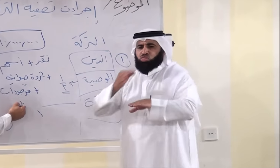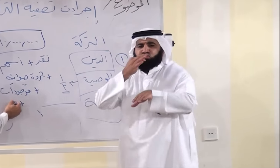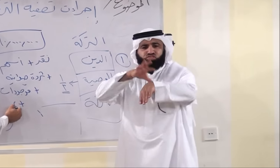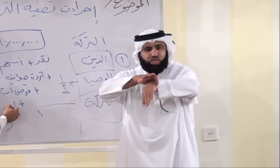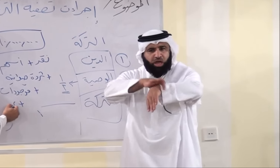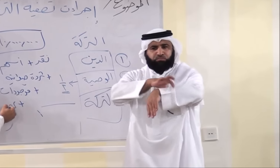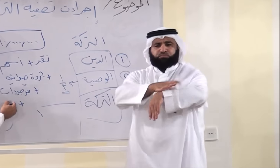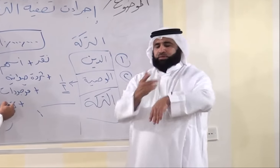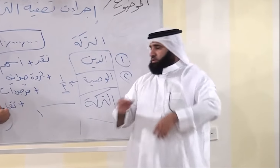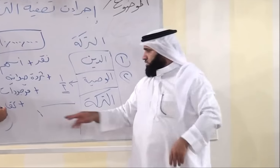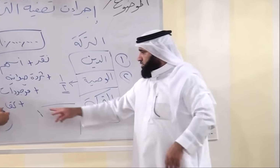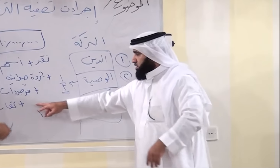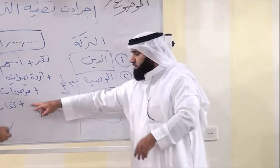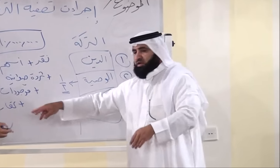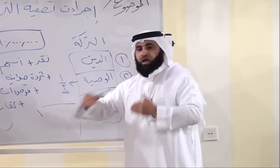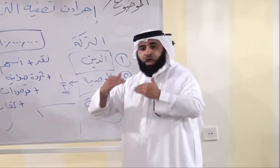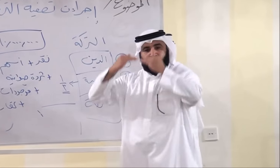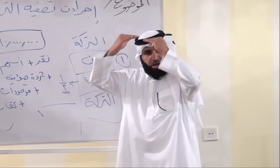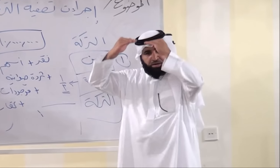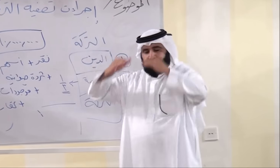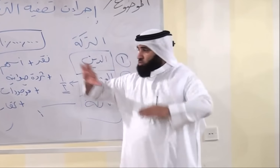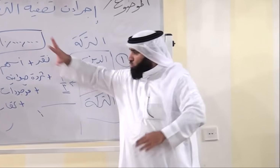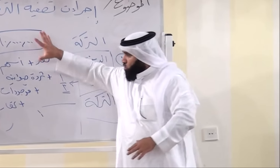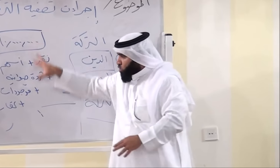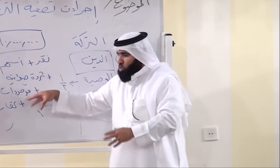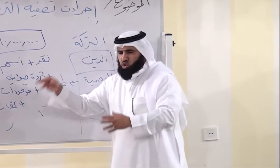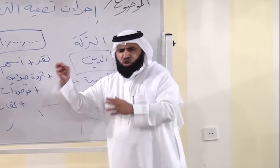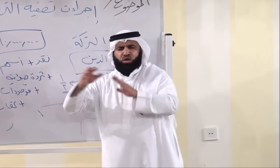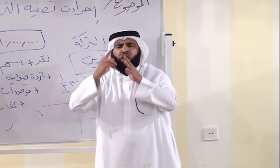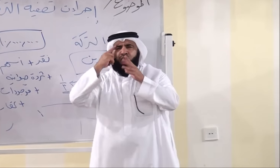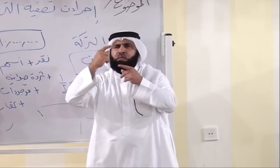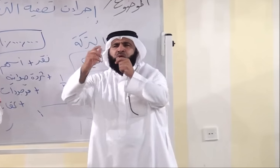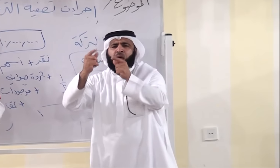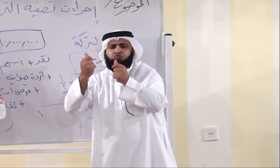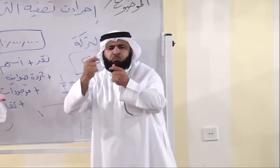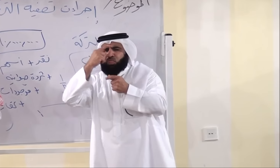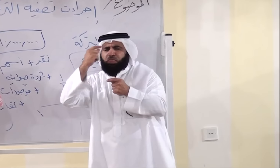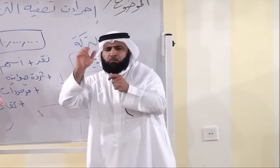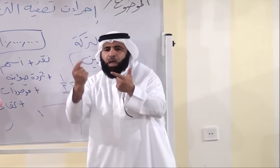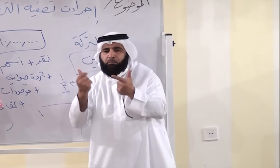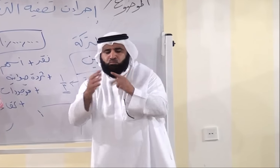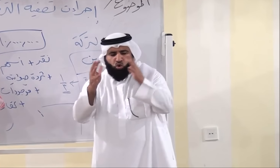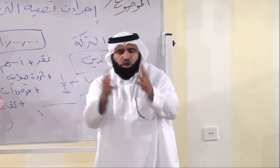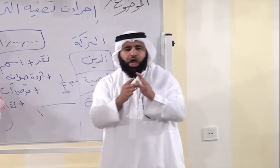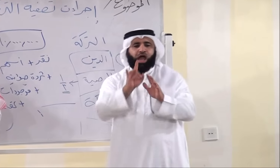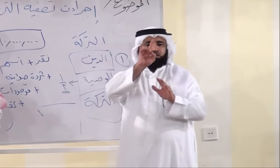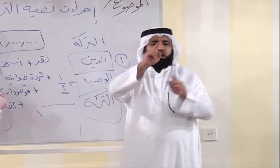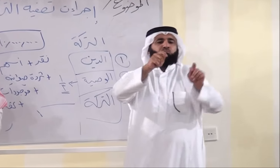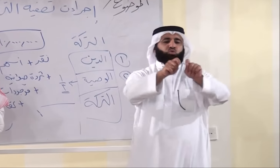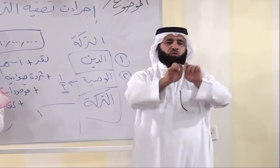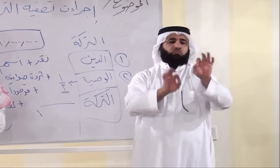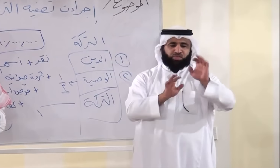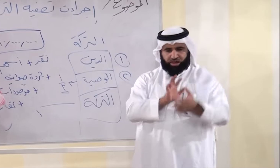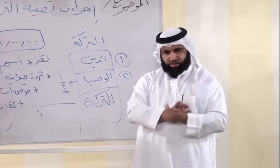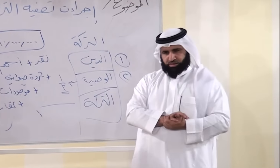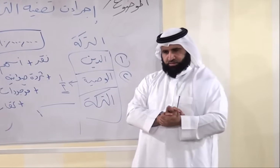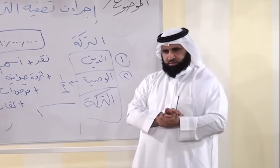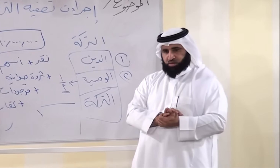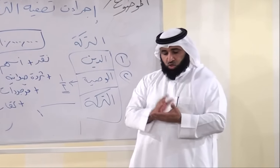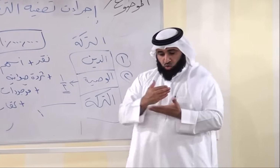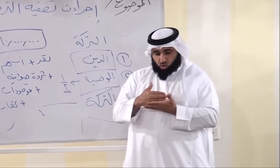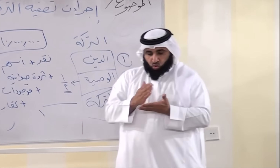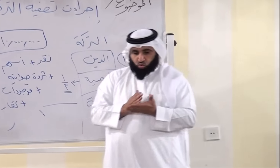زائد عقار. طيب احنا نعطيك 10 مليون وعندي مثلا ورثة، كيف؟ وهنا